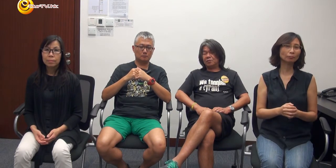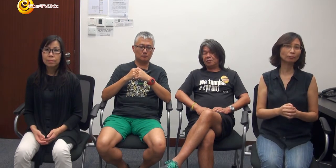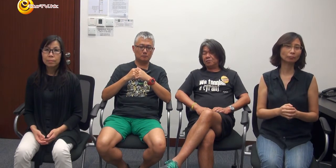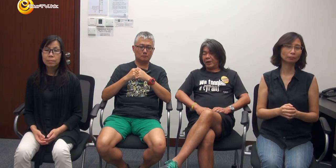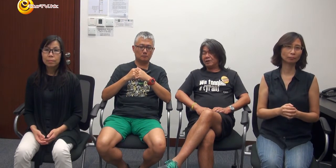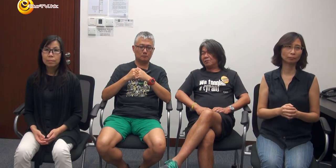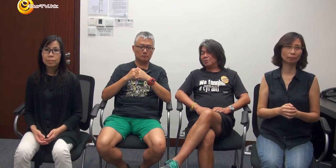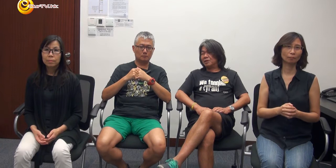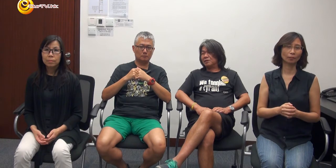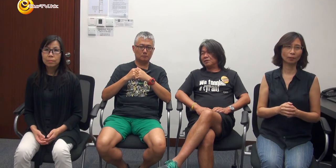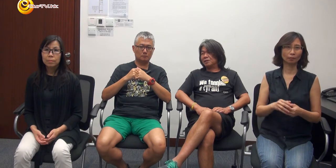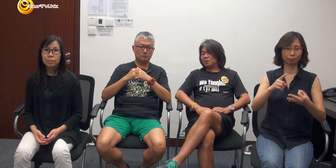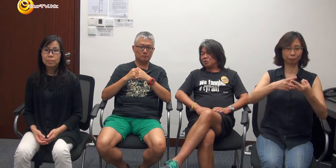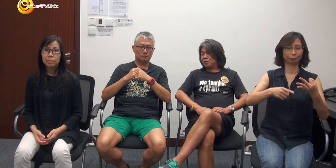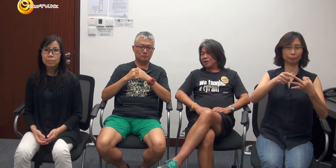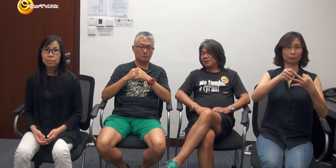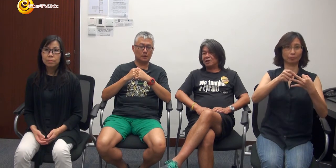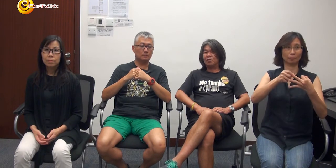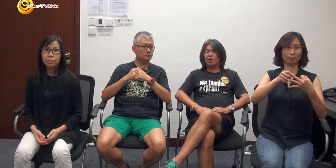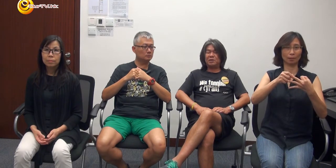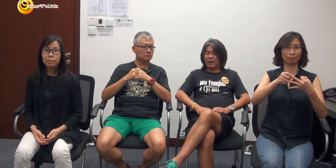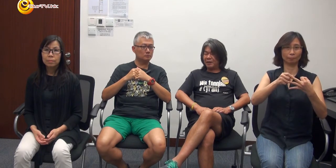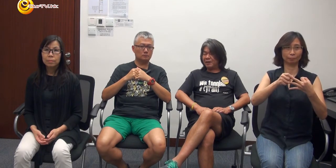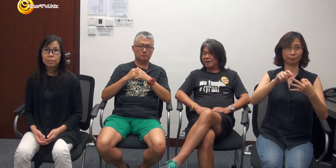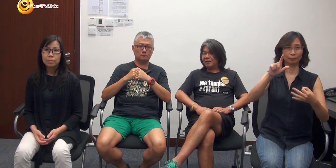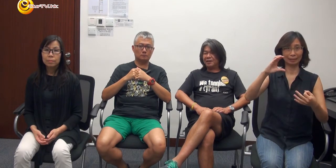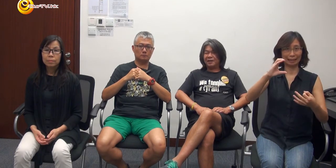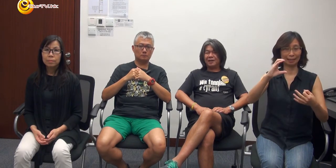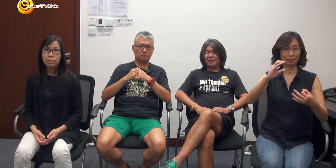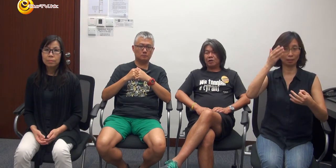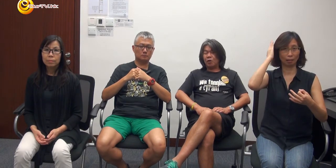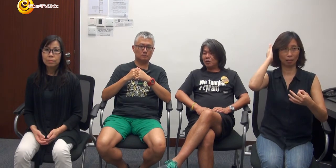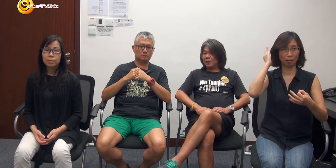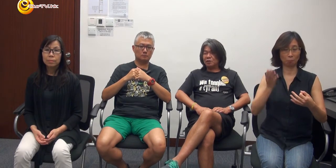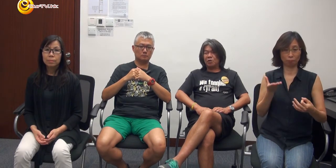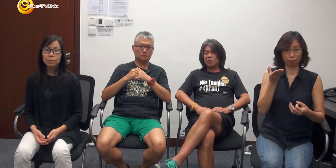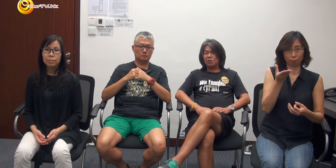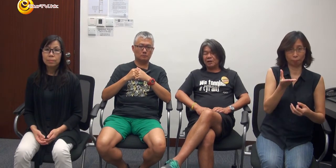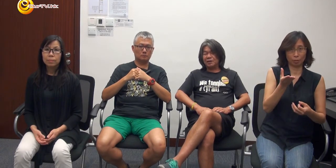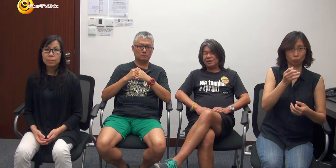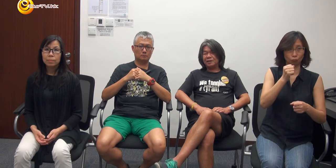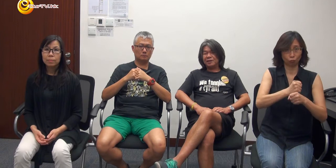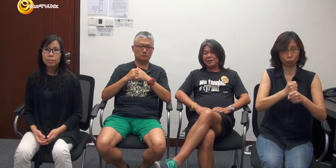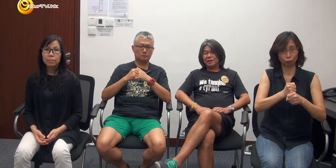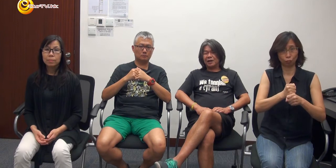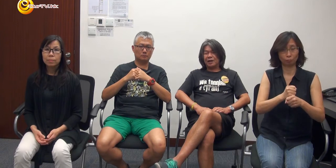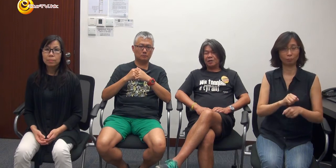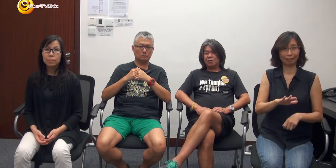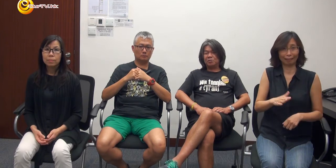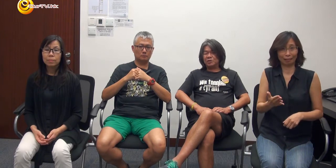唔俾阿陳文敏教授做嘅，亦都可以俾嘅。佢拖就係要拖到咧，大家都冇曬